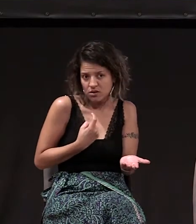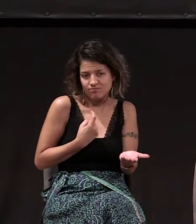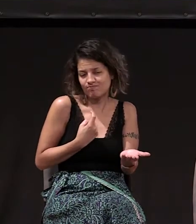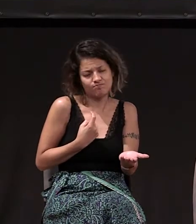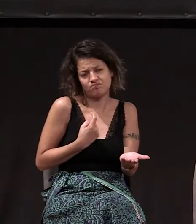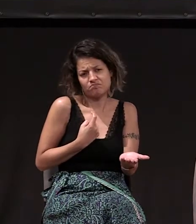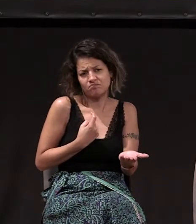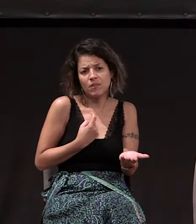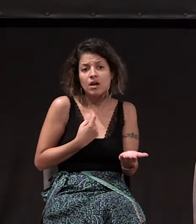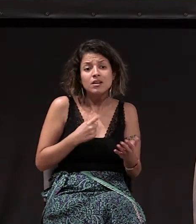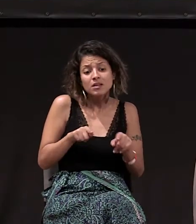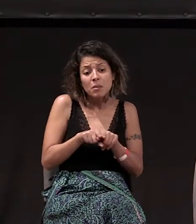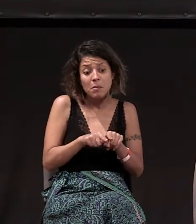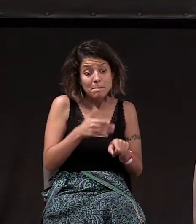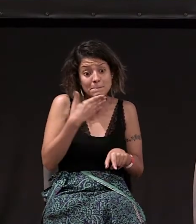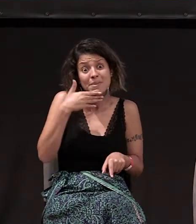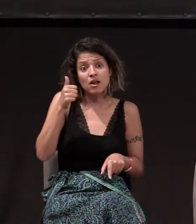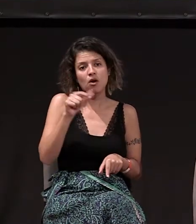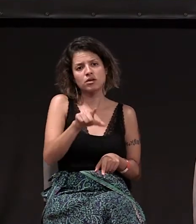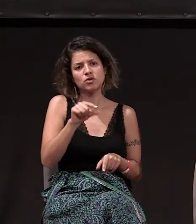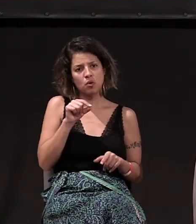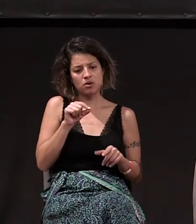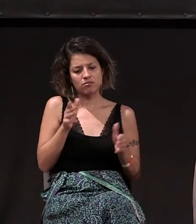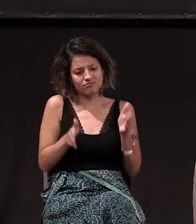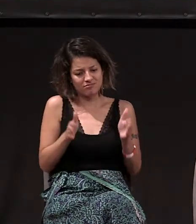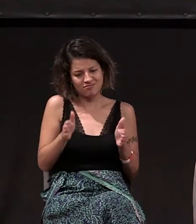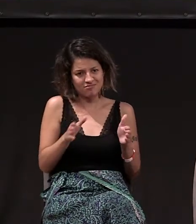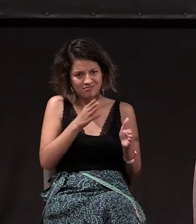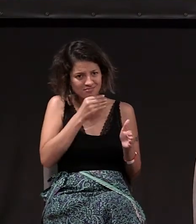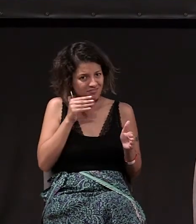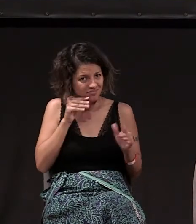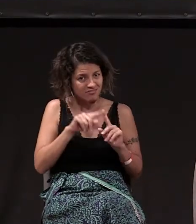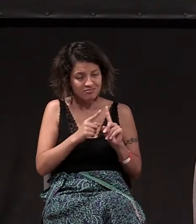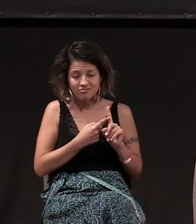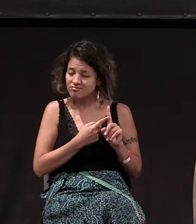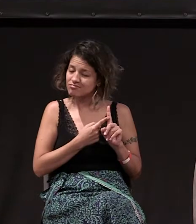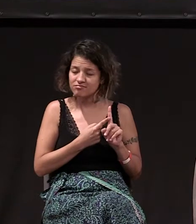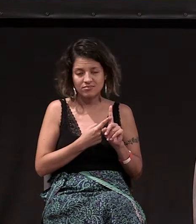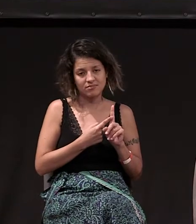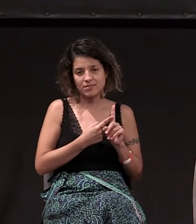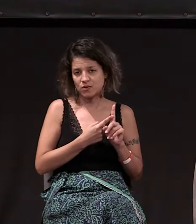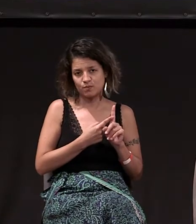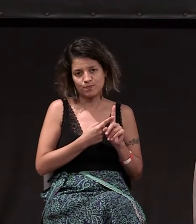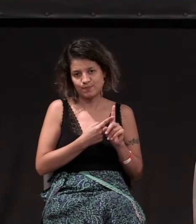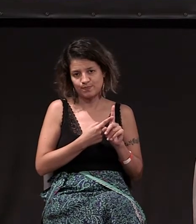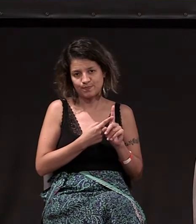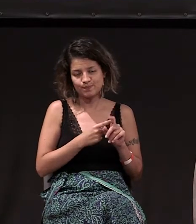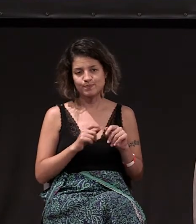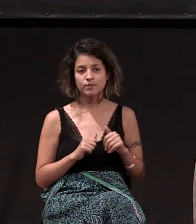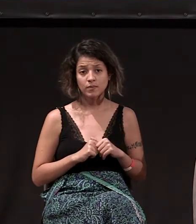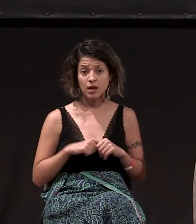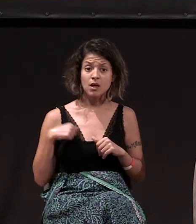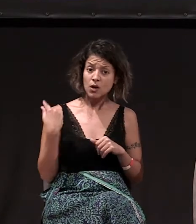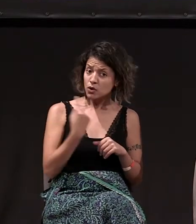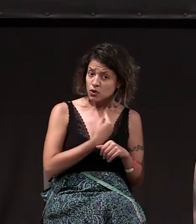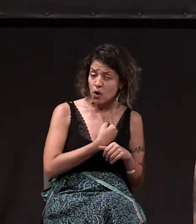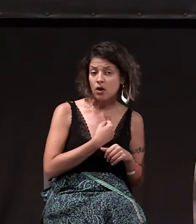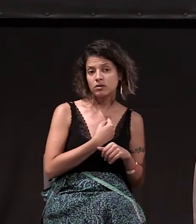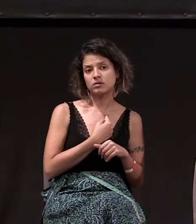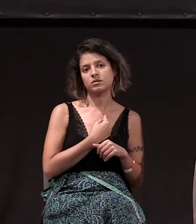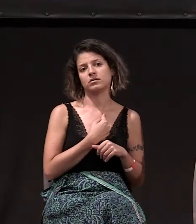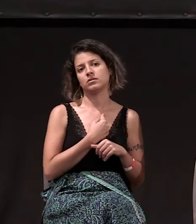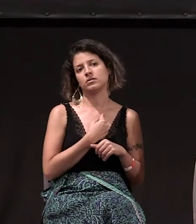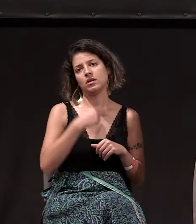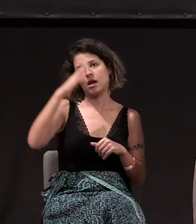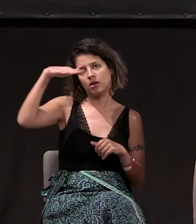a melhor escolha. Se elas realmente... Uma das questões que a gente, como adulto também, seguindo um pouco